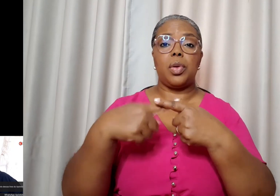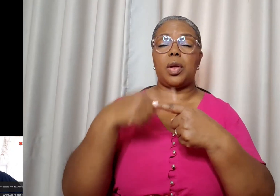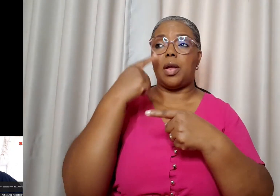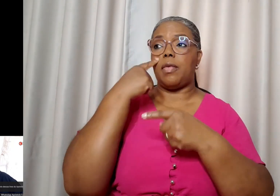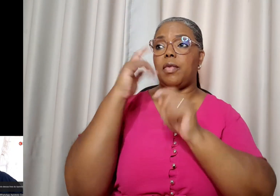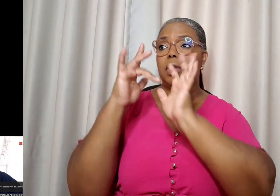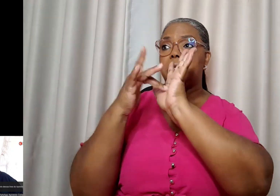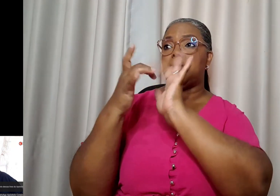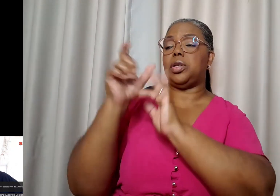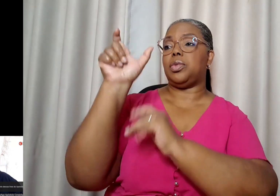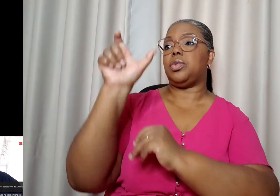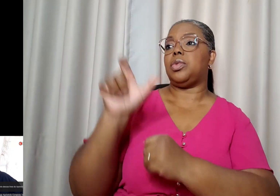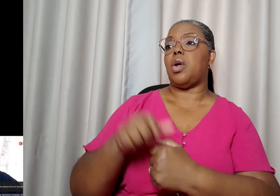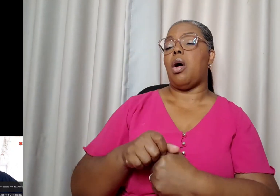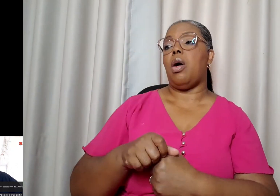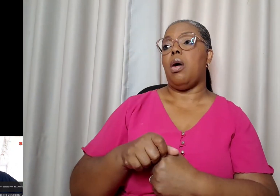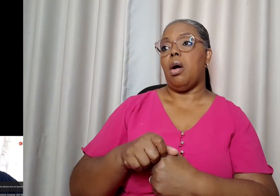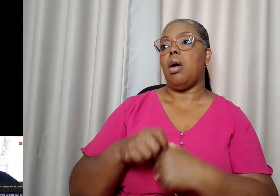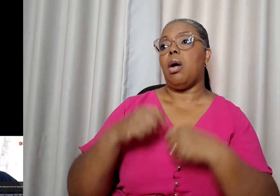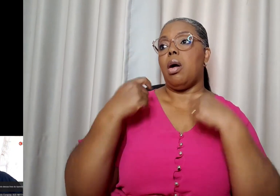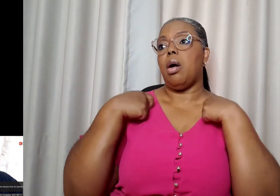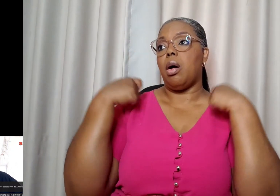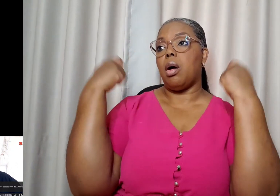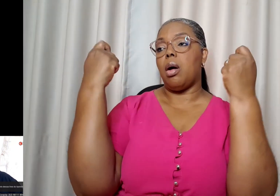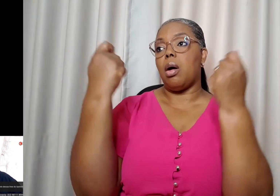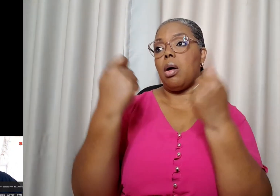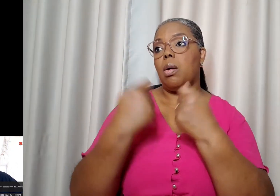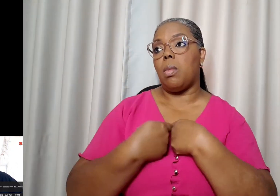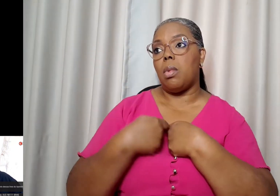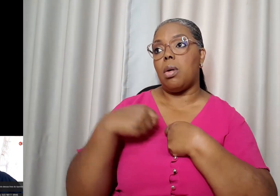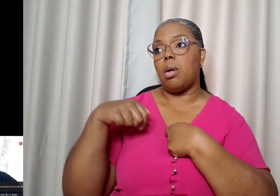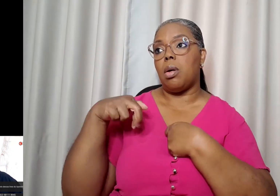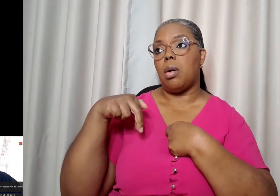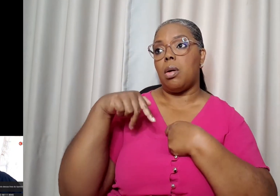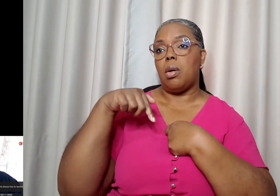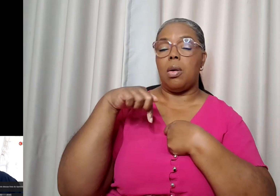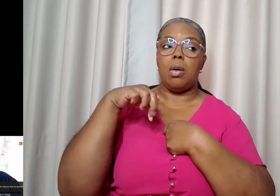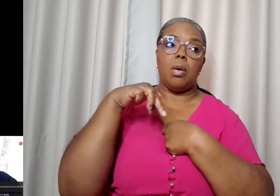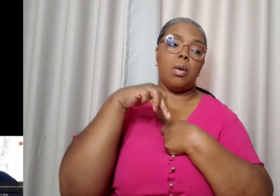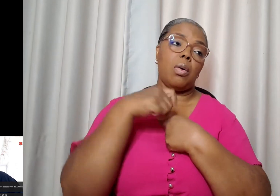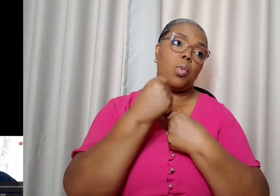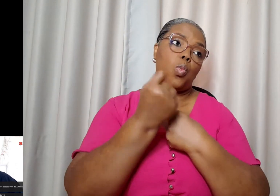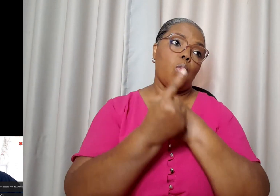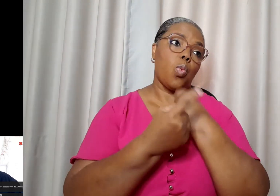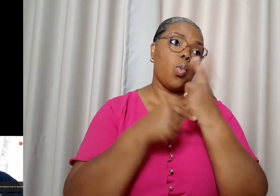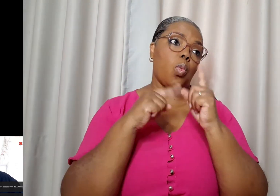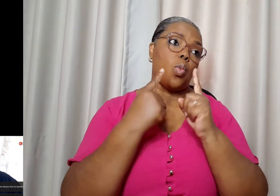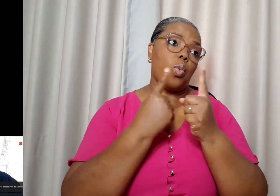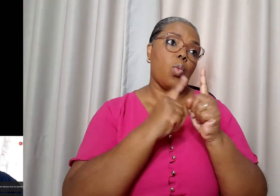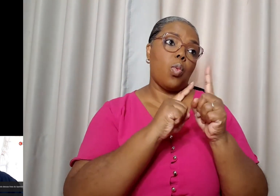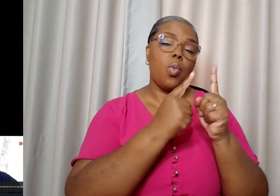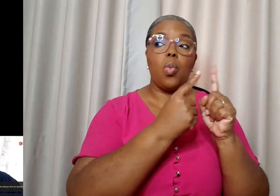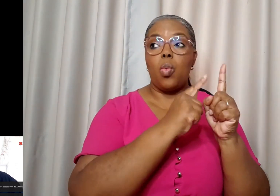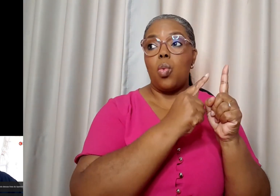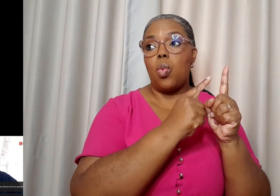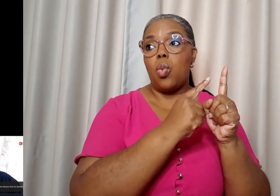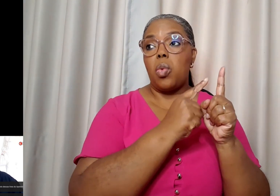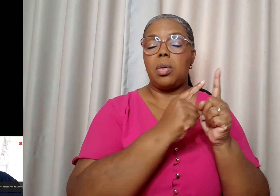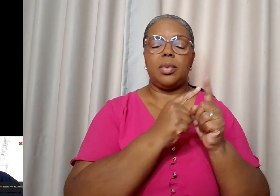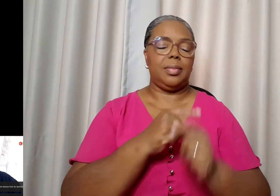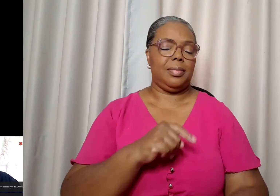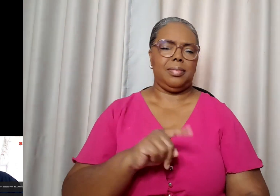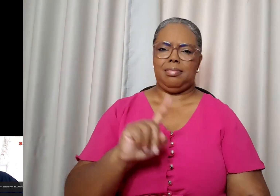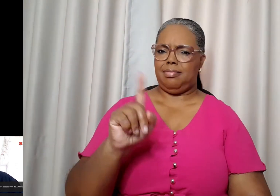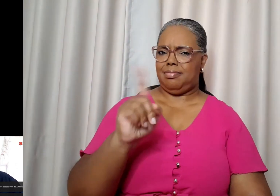monge, de um andarilho com alguns discípulos e fazendo apenas isso. Não, até os